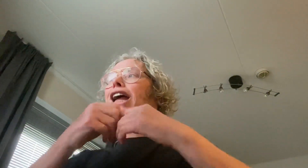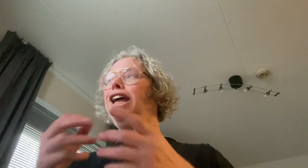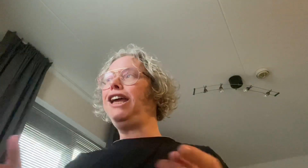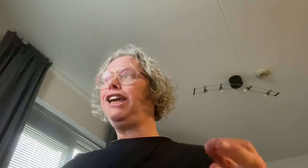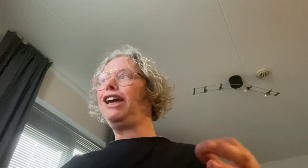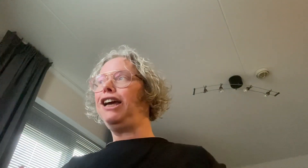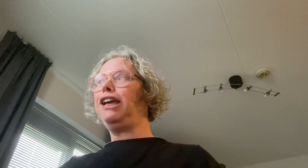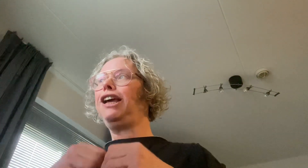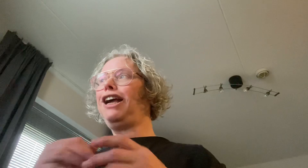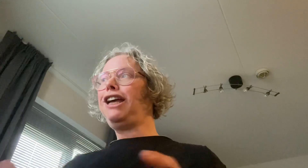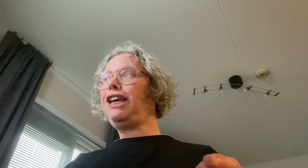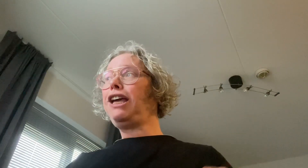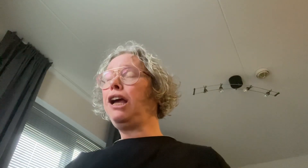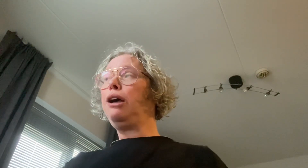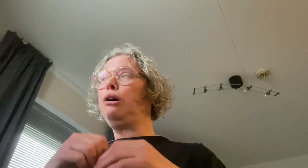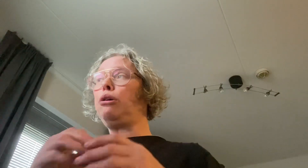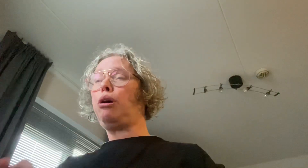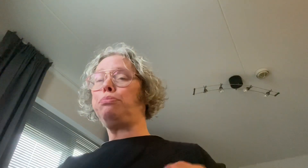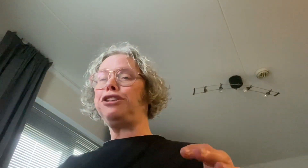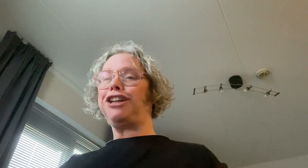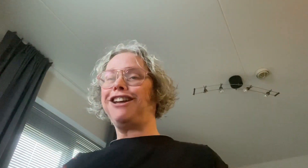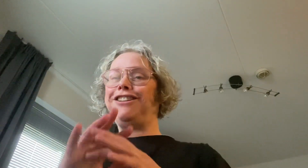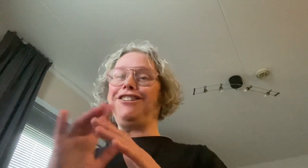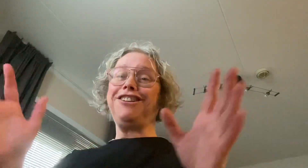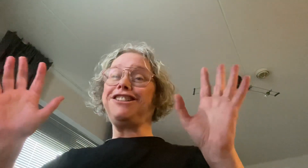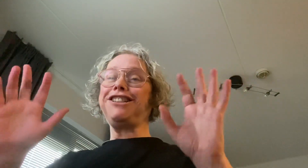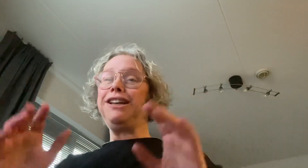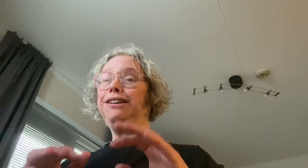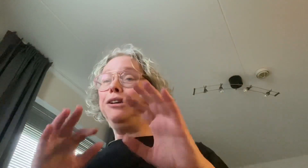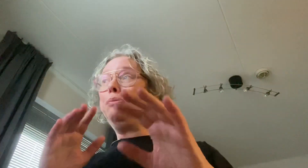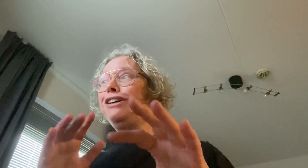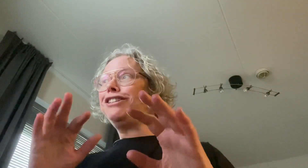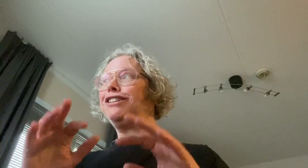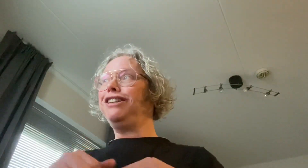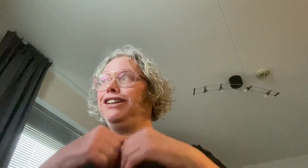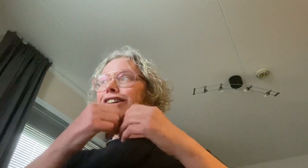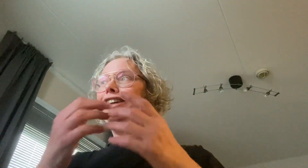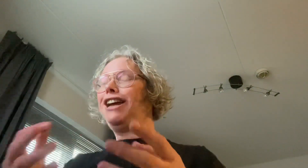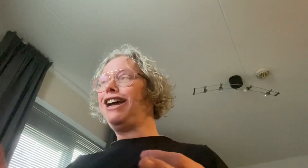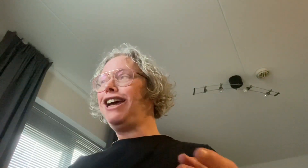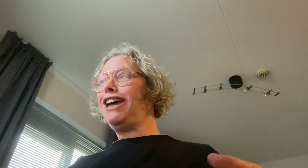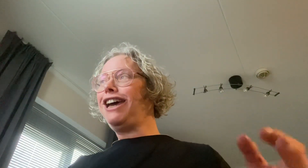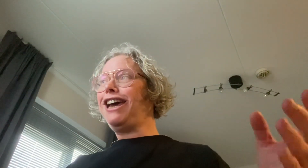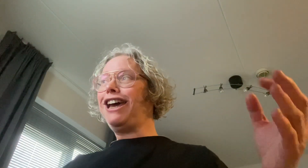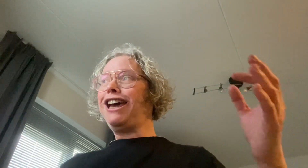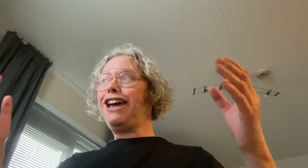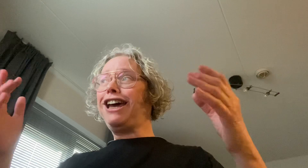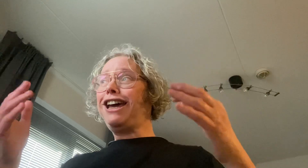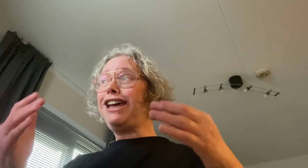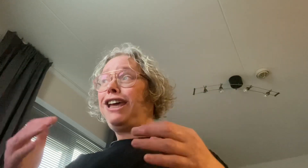Hey, hey, hey, Rob Stenders, de beste jee.